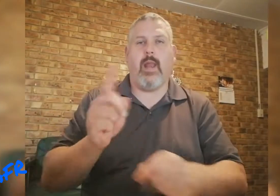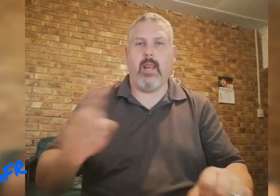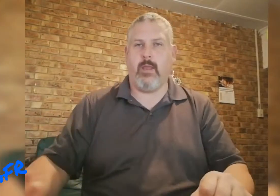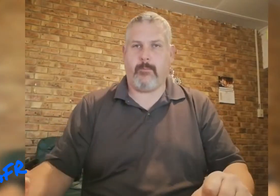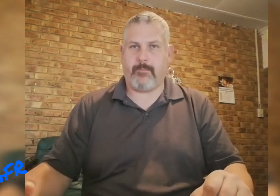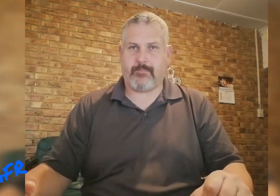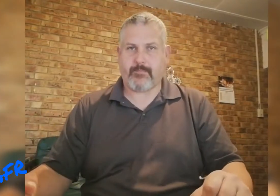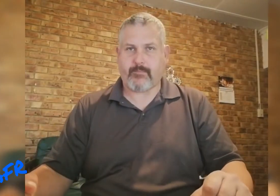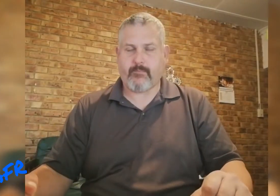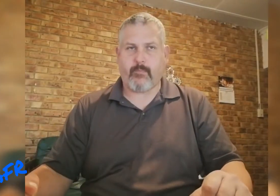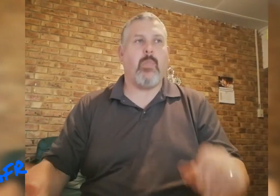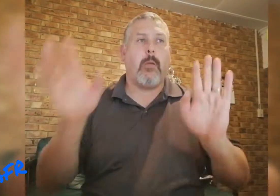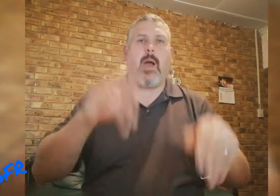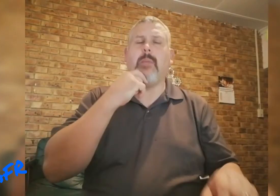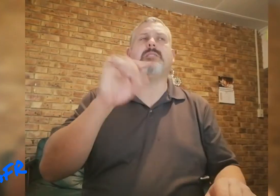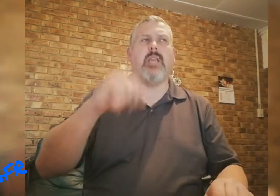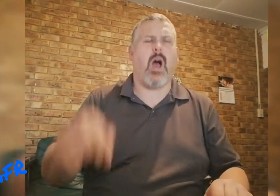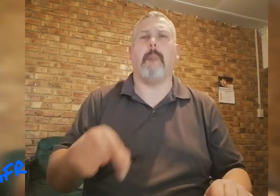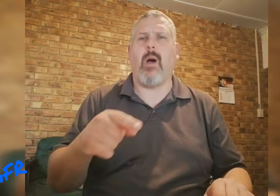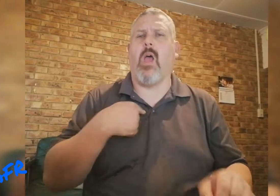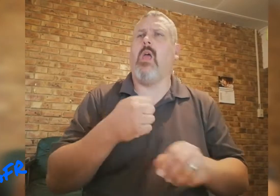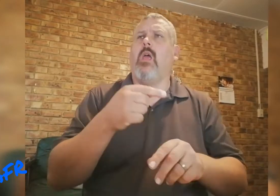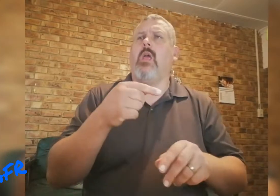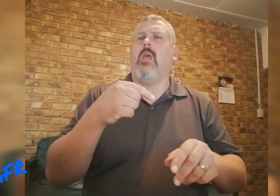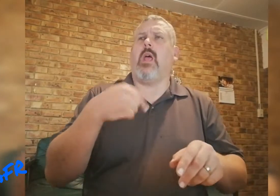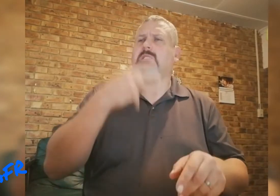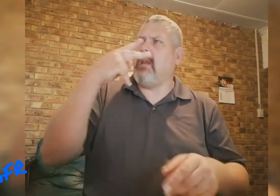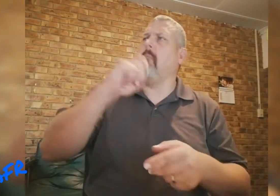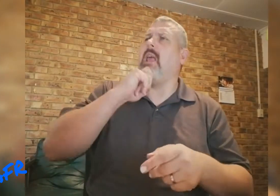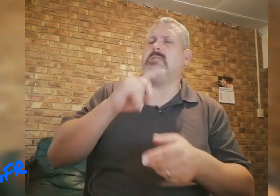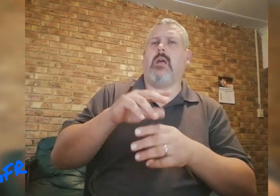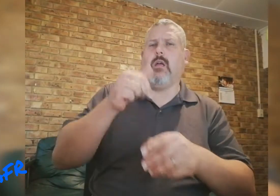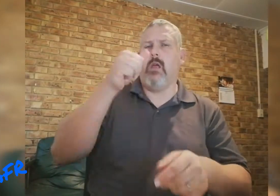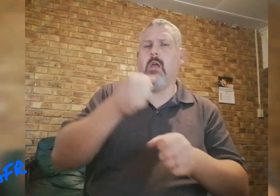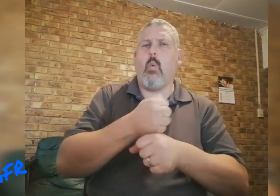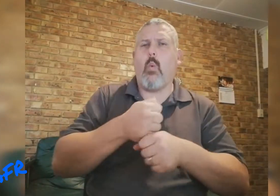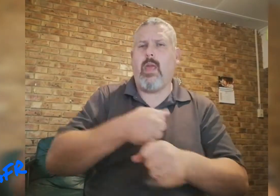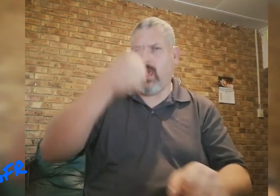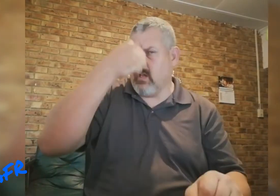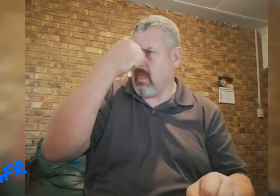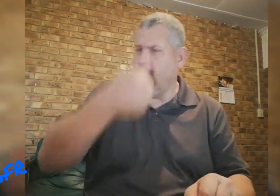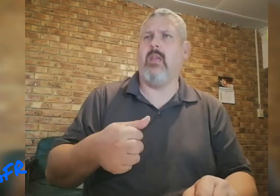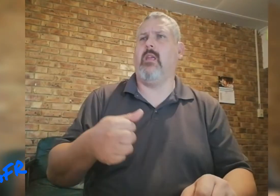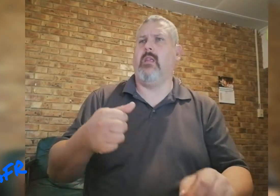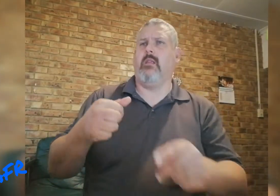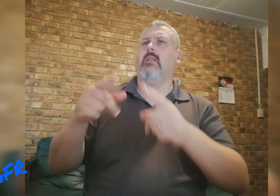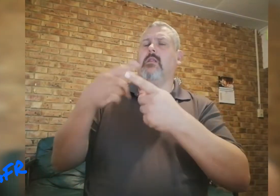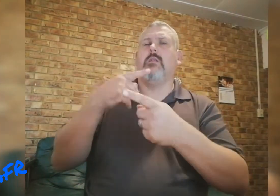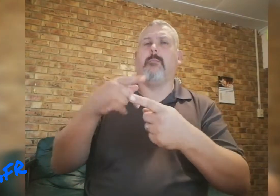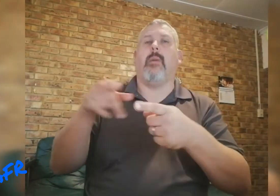olie nie. Baie mense sê, ja, maar ek sien mense olie. Maar